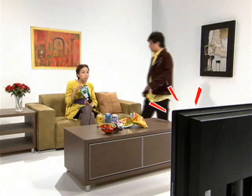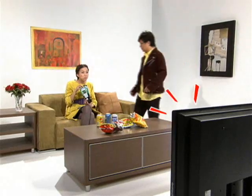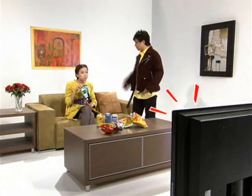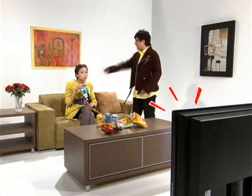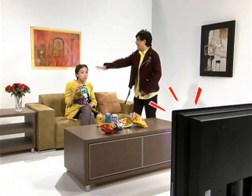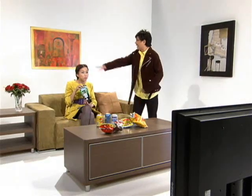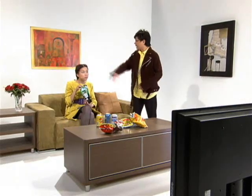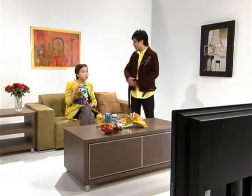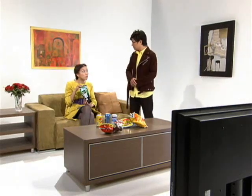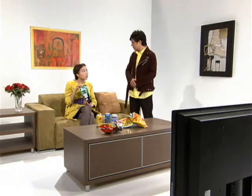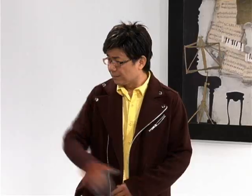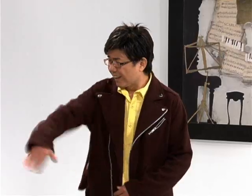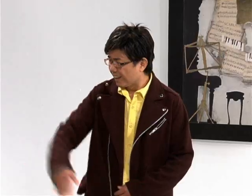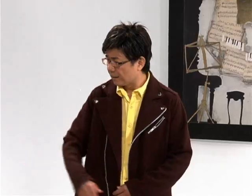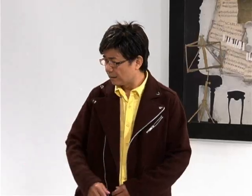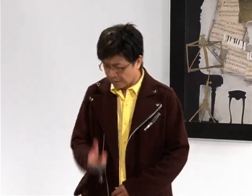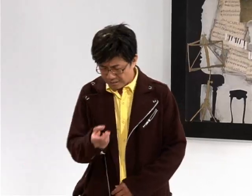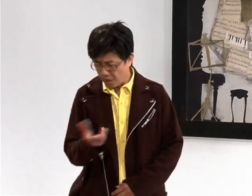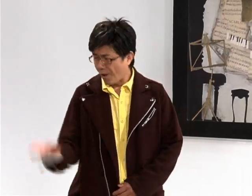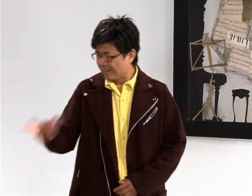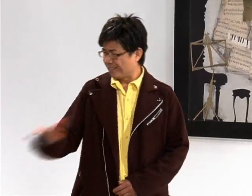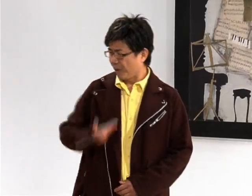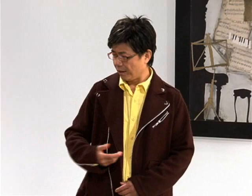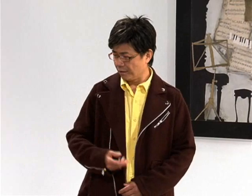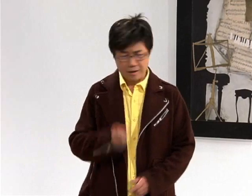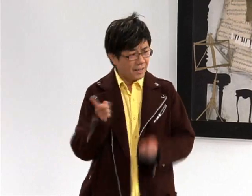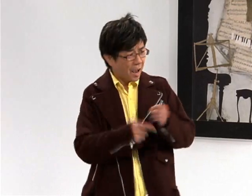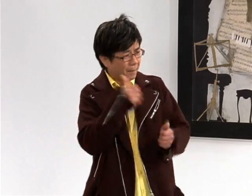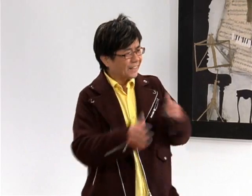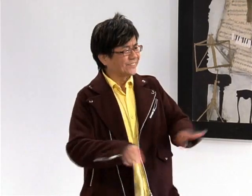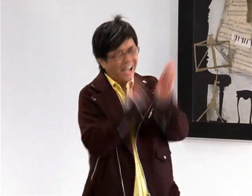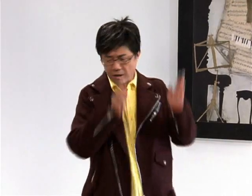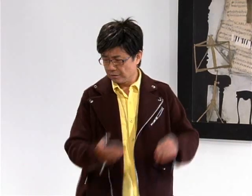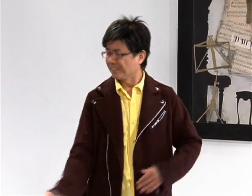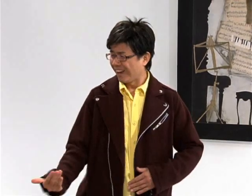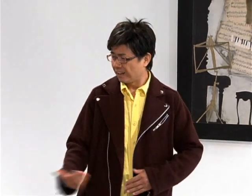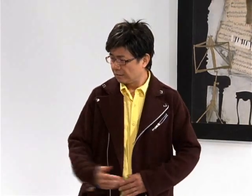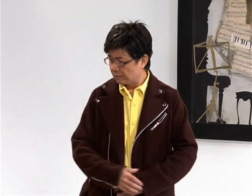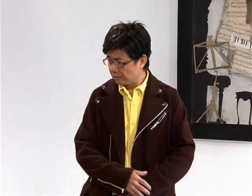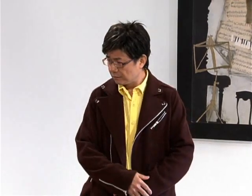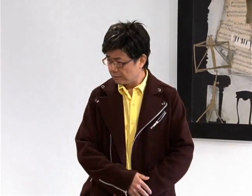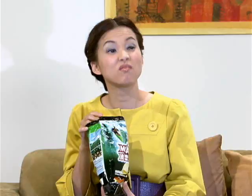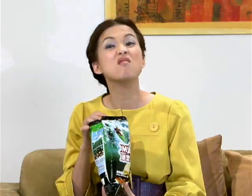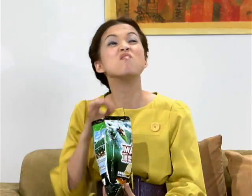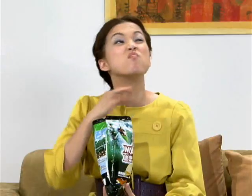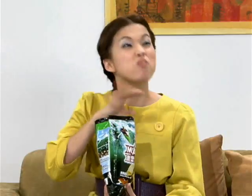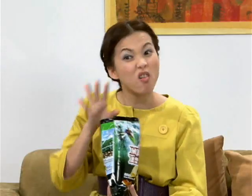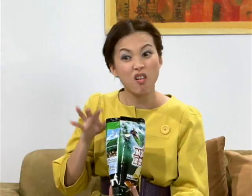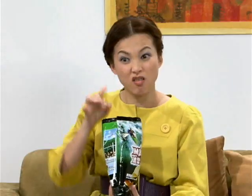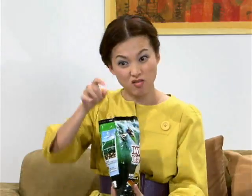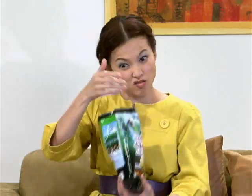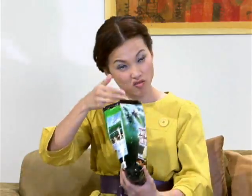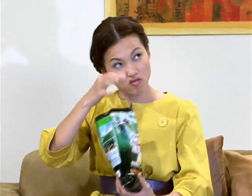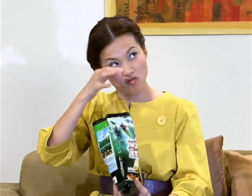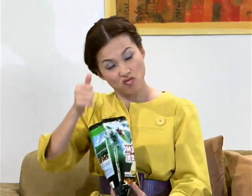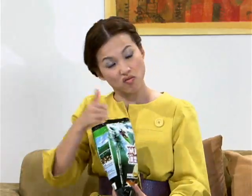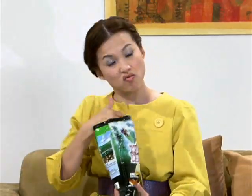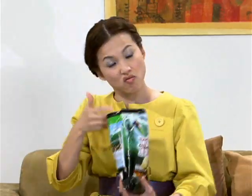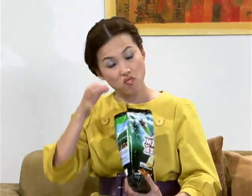哎，小叔，快点把遥控器给我，球赛快要开始了。 不要，我现在正在看一个好